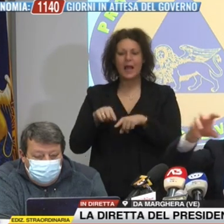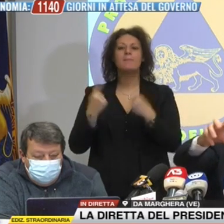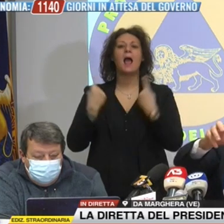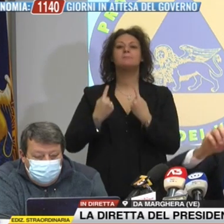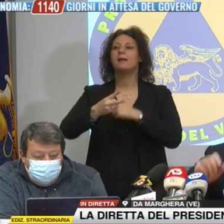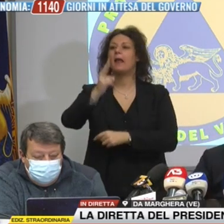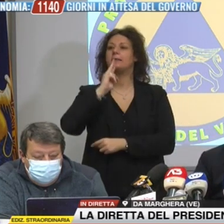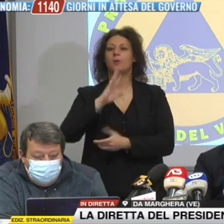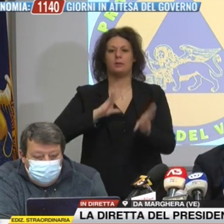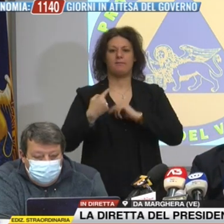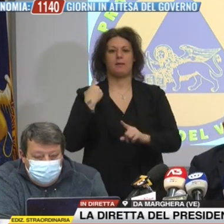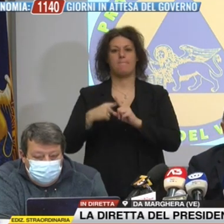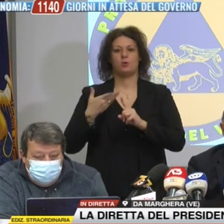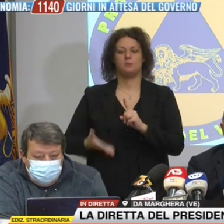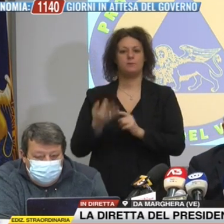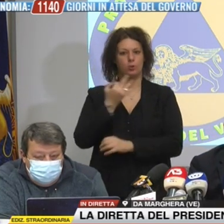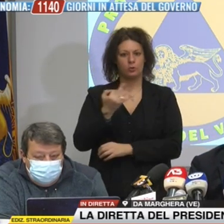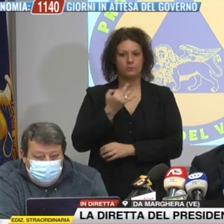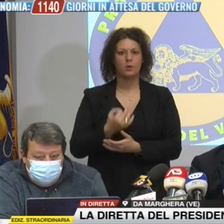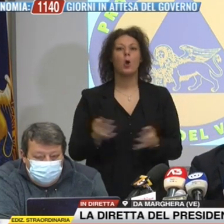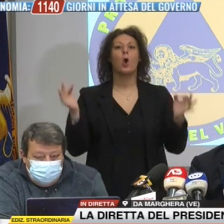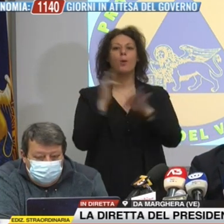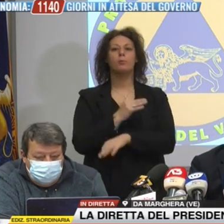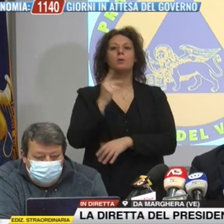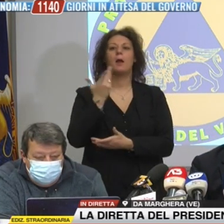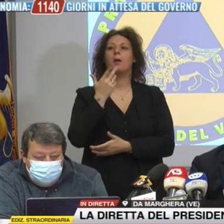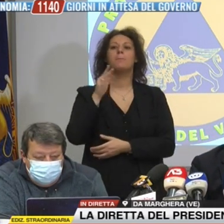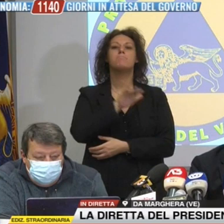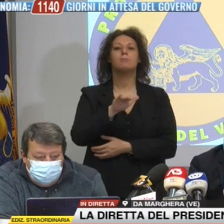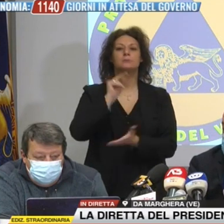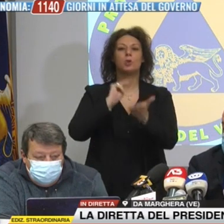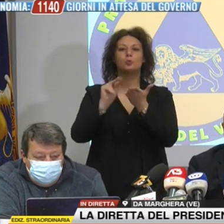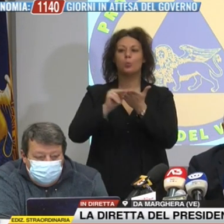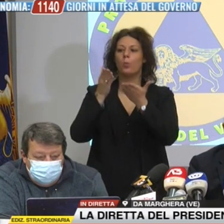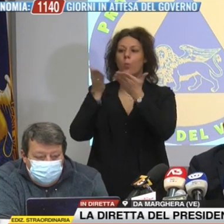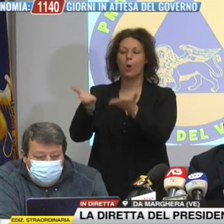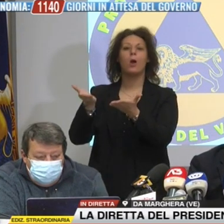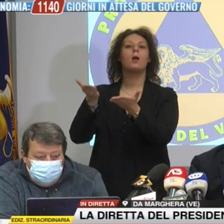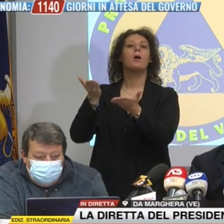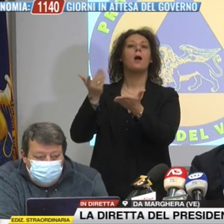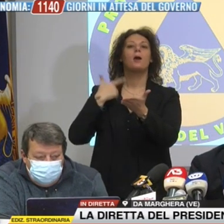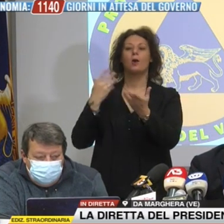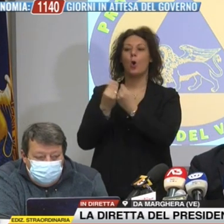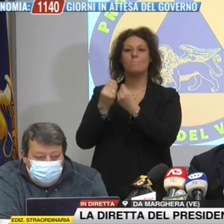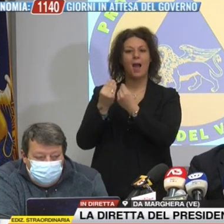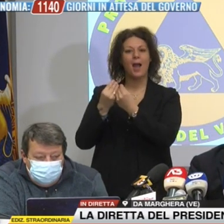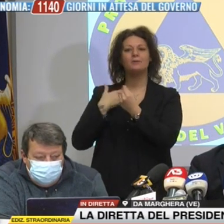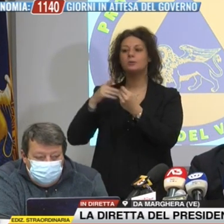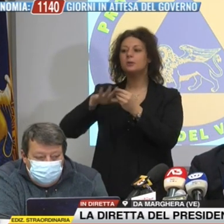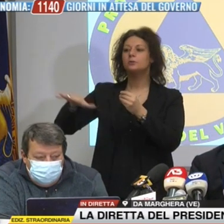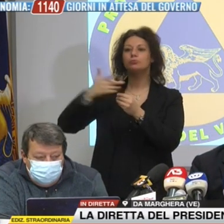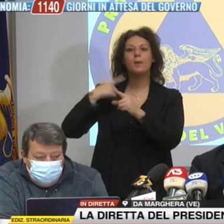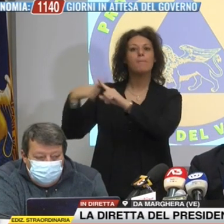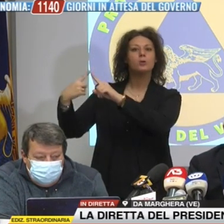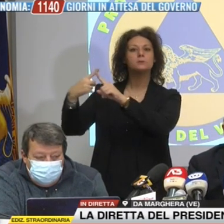risponde, il bimbo che non ha risposte, magari che a scuola va con altri compagni di classe positivi,